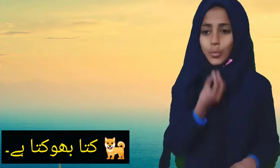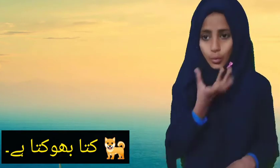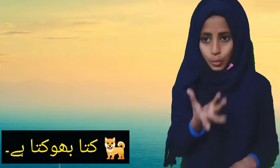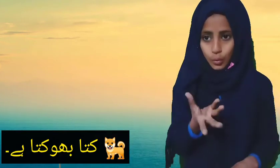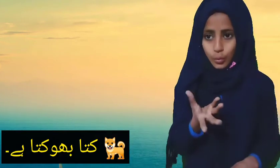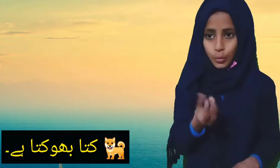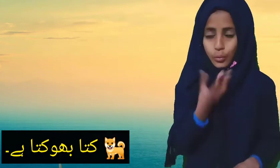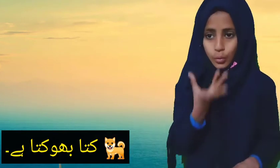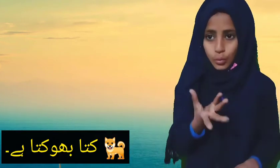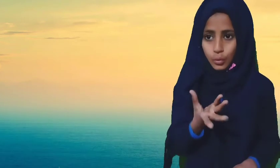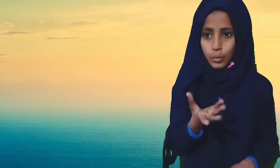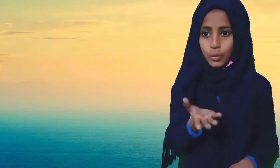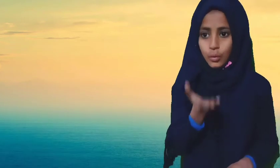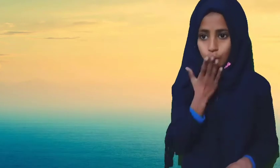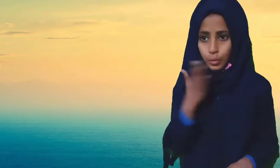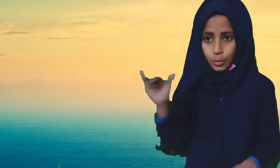भौंकता है।